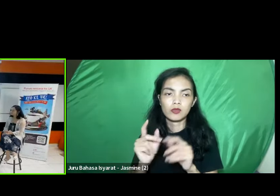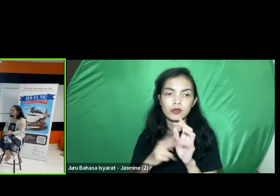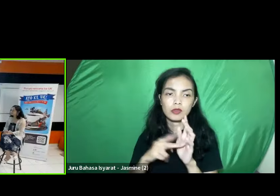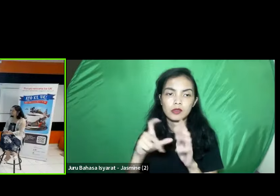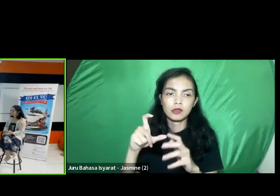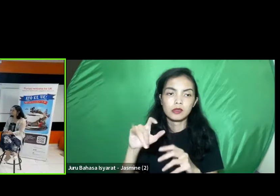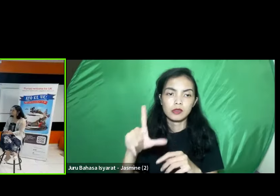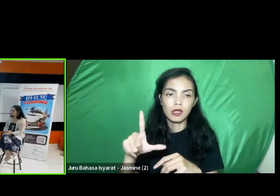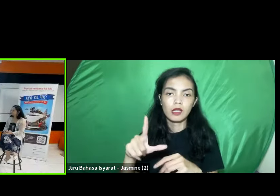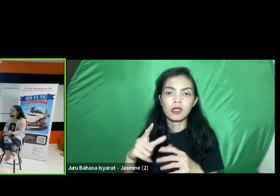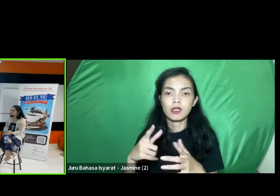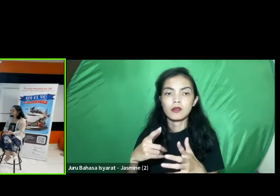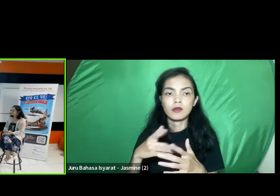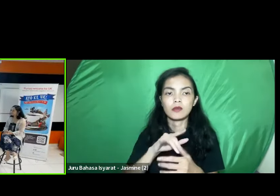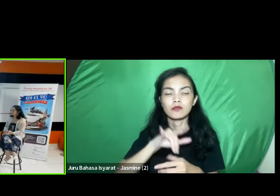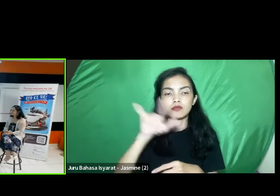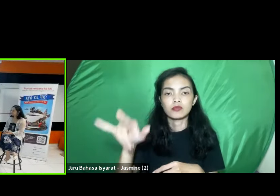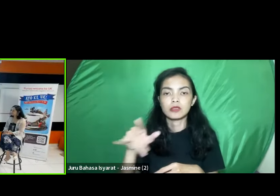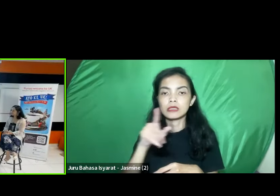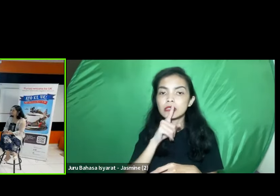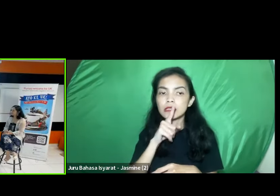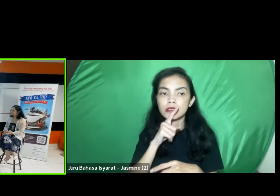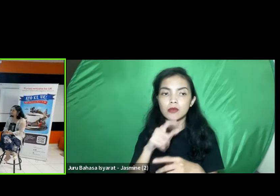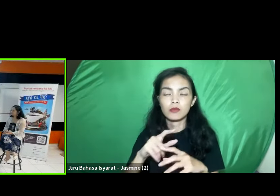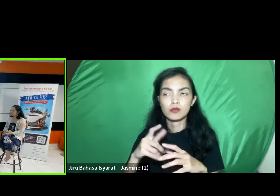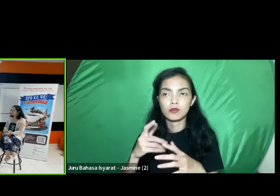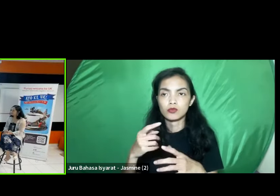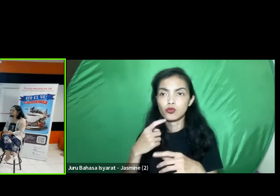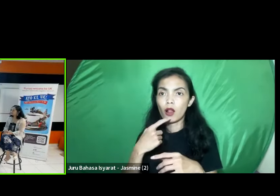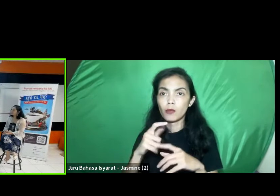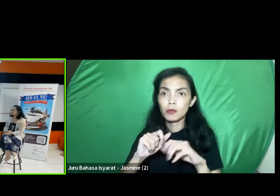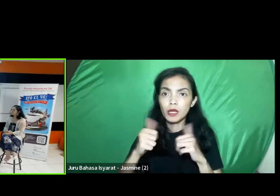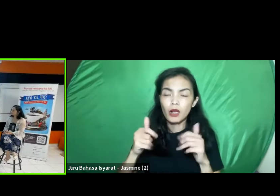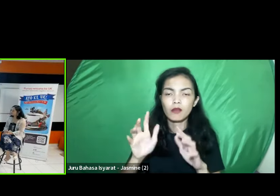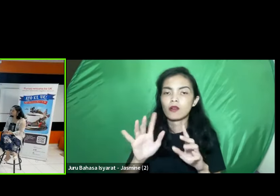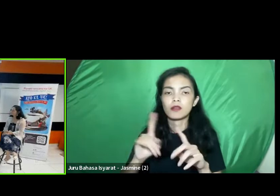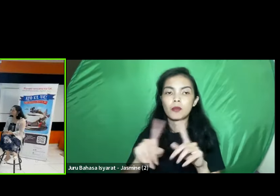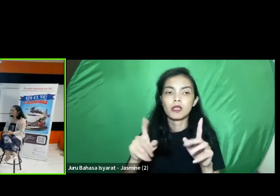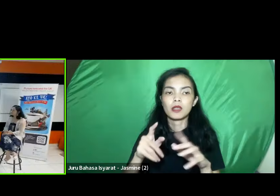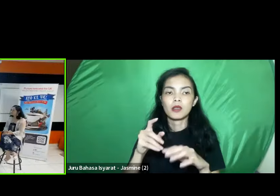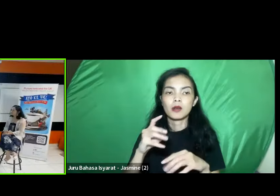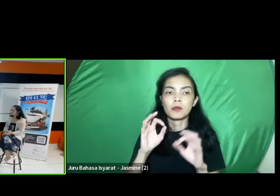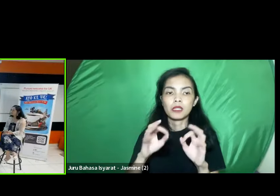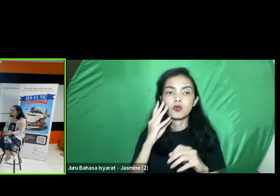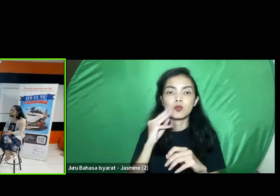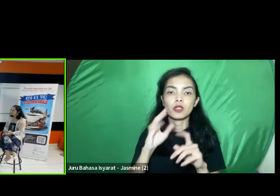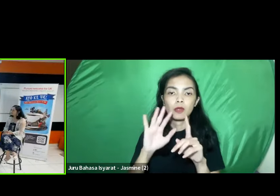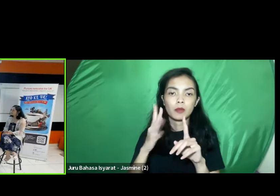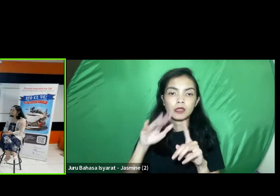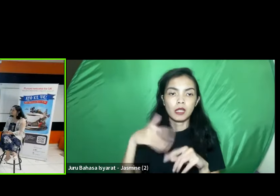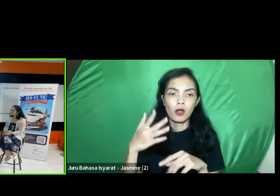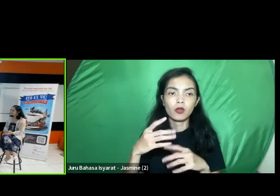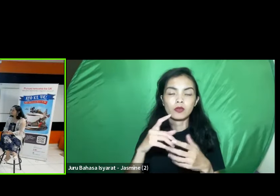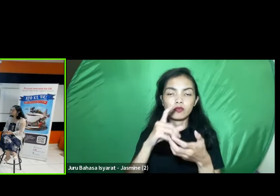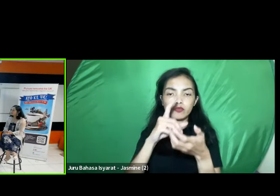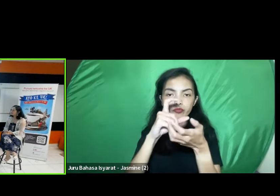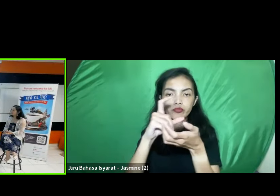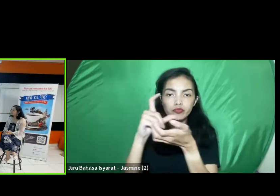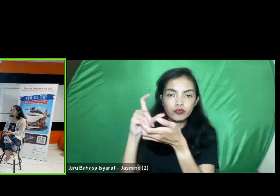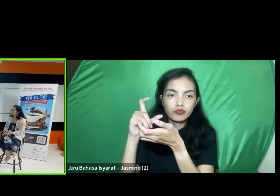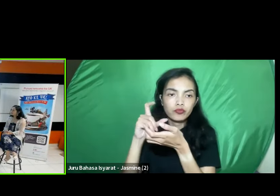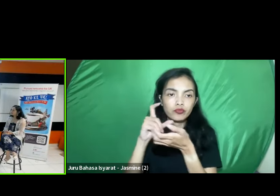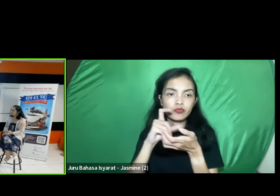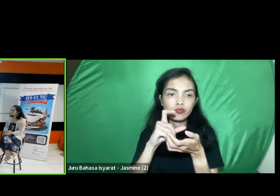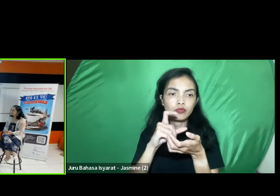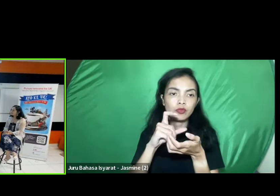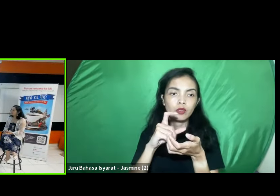the competition dia dia won the competion tapi dia cerita waktu dia remaja ke Uk dia sempat ngambil foto-foto terus